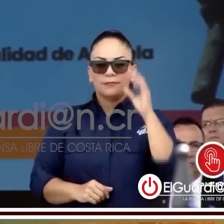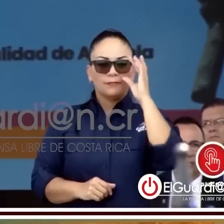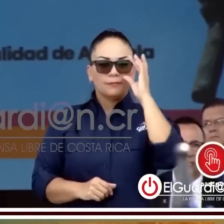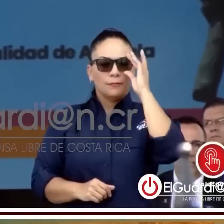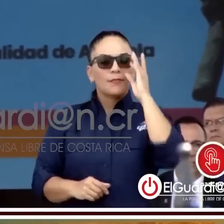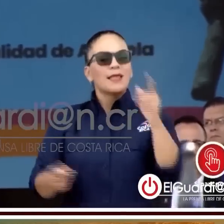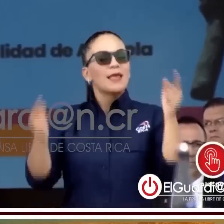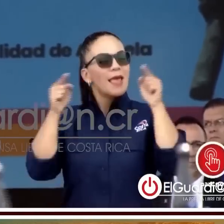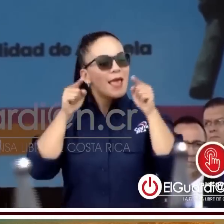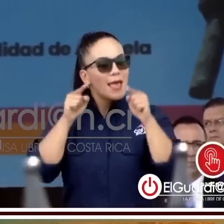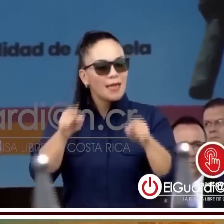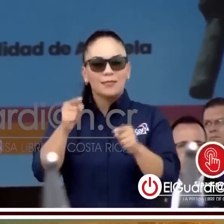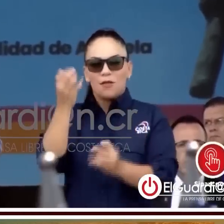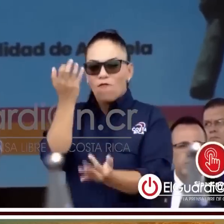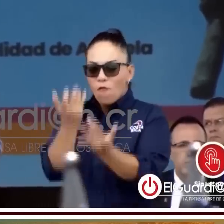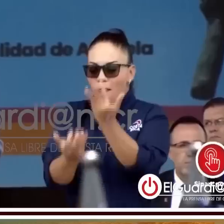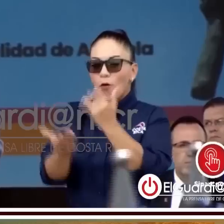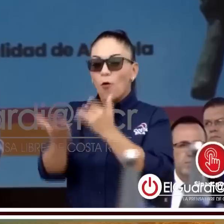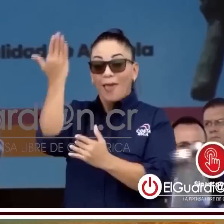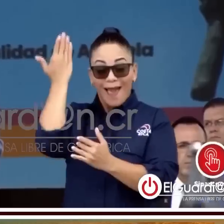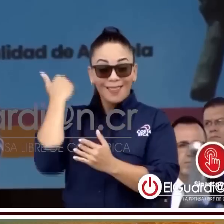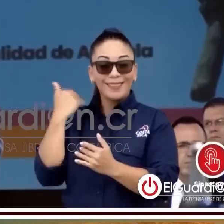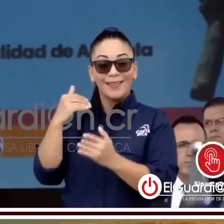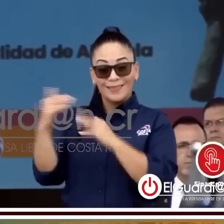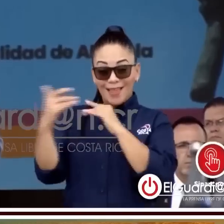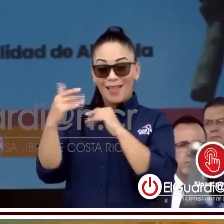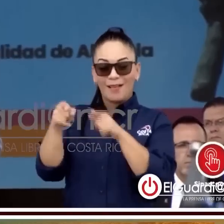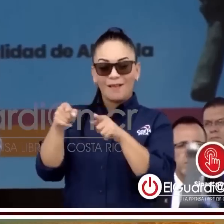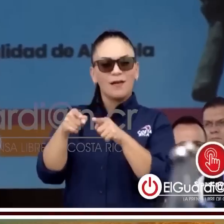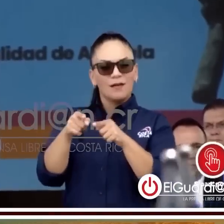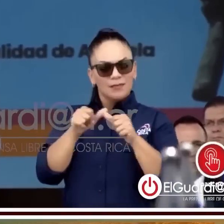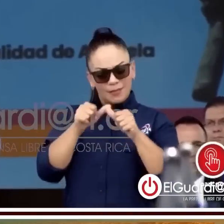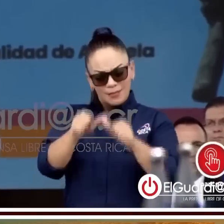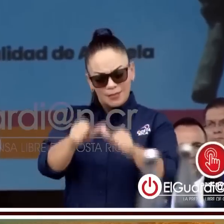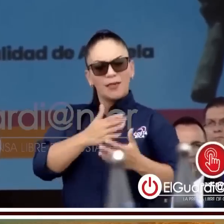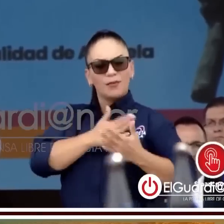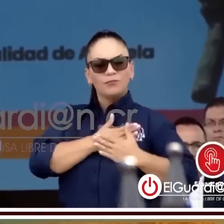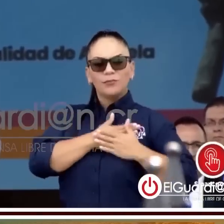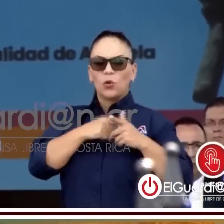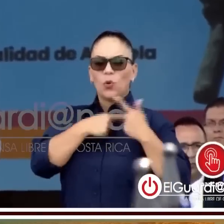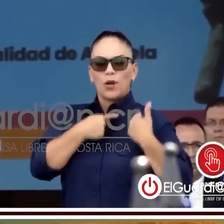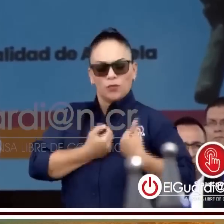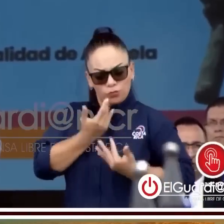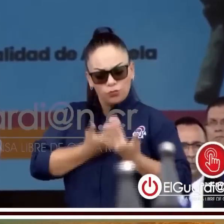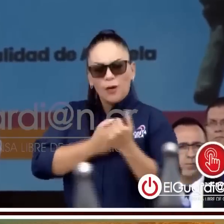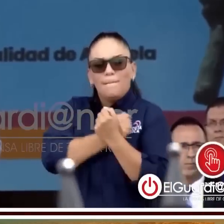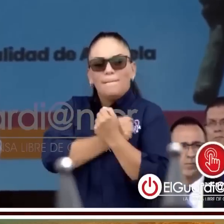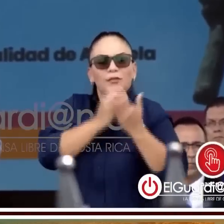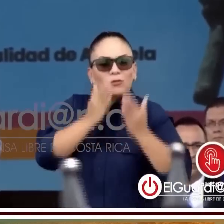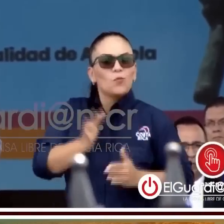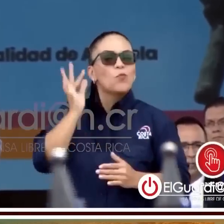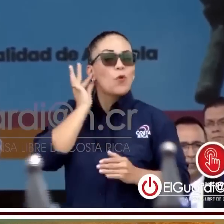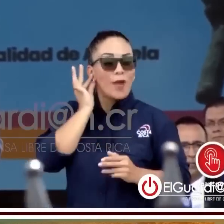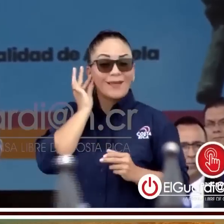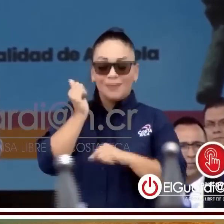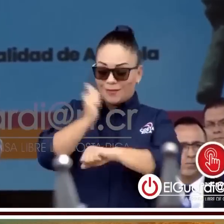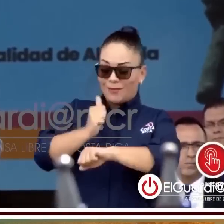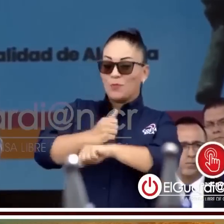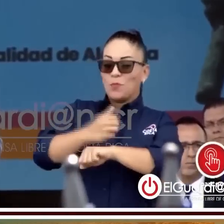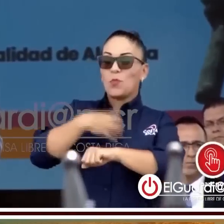Ese fuego arde apasionadamente en el corazón de las mujeres